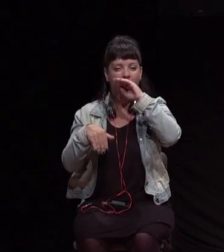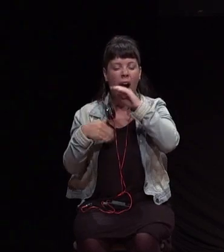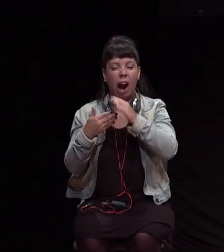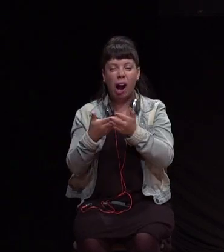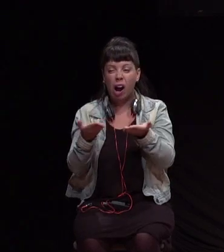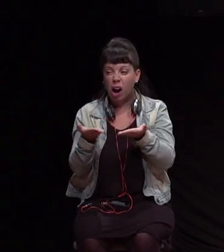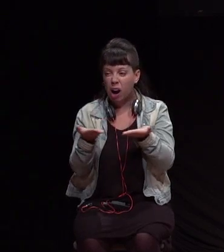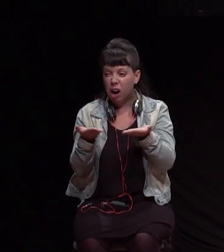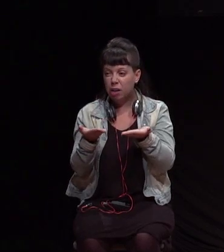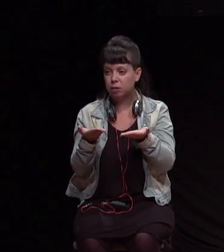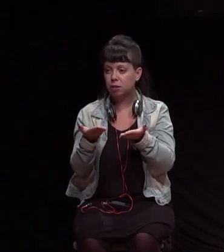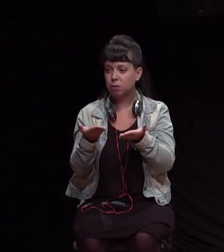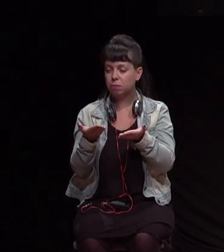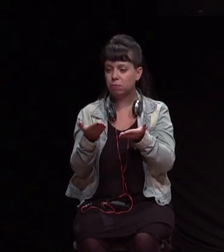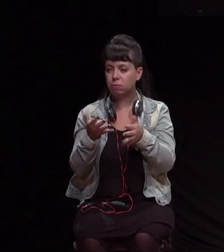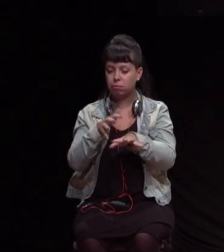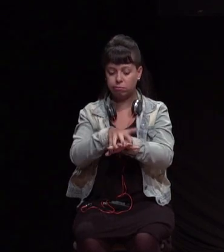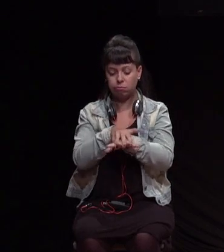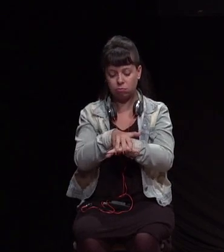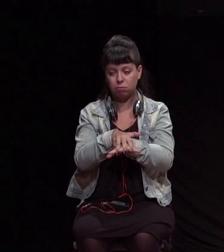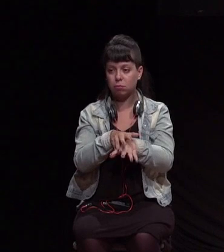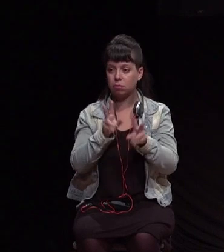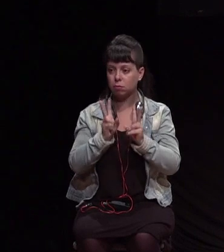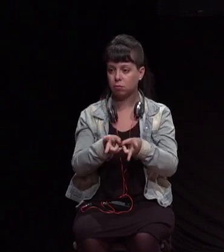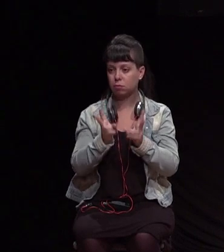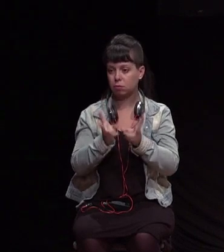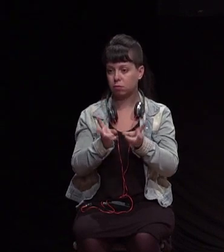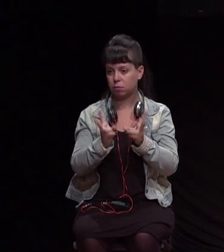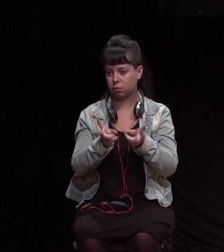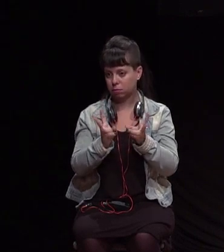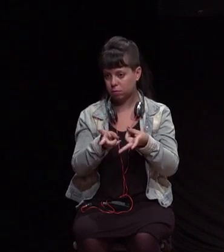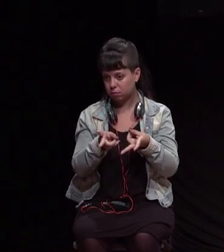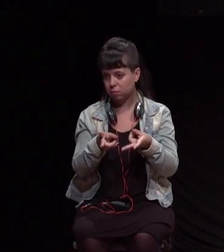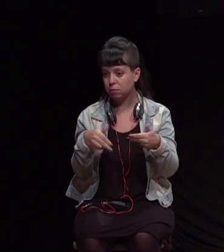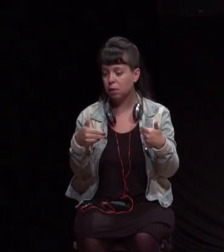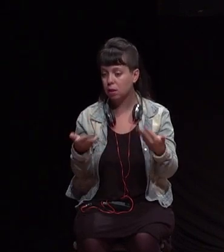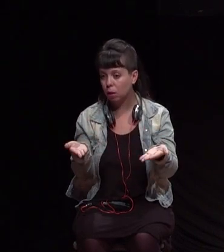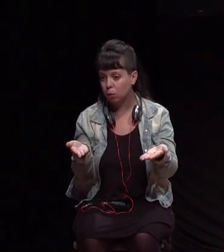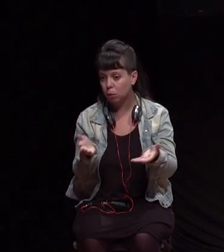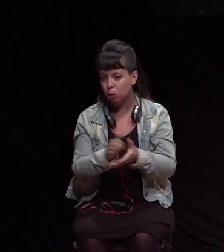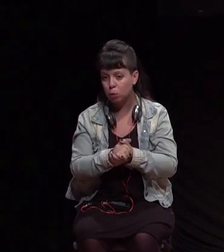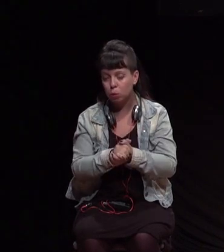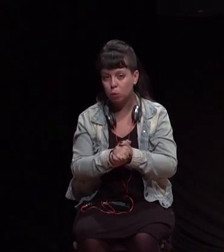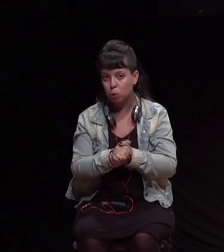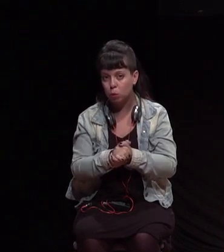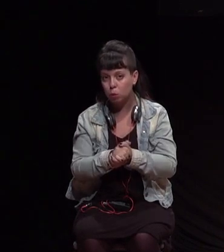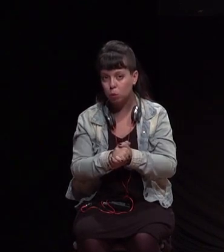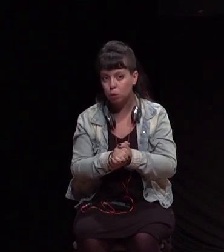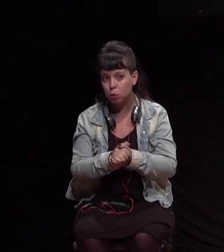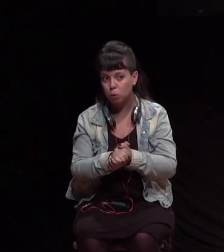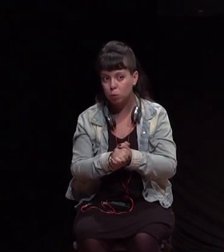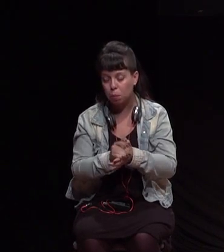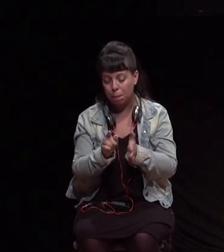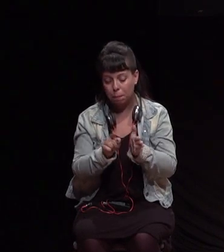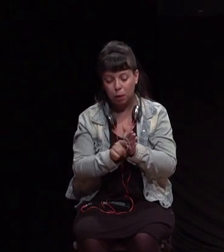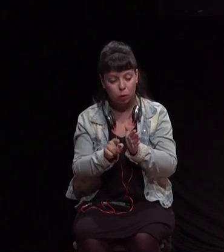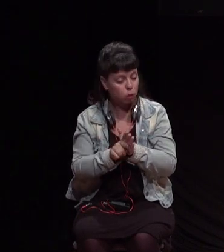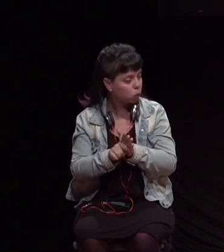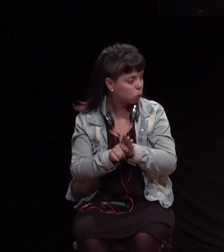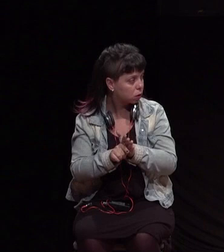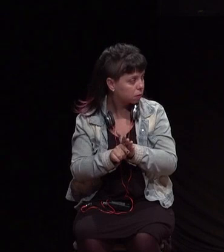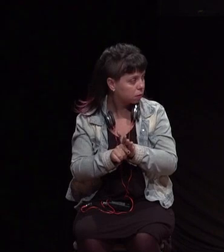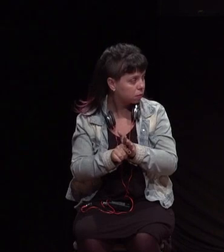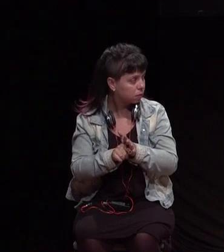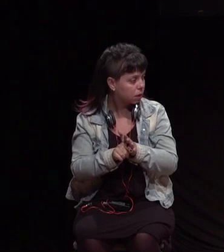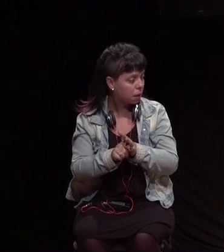e persiste, repete essa dinâmica. Então, essas perguntas são dirigidas para as 3